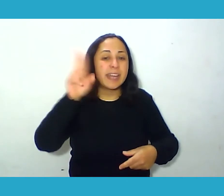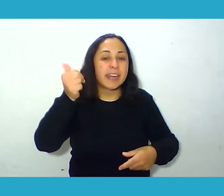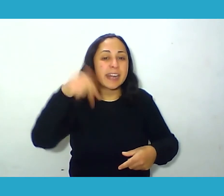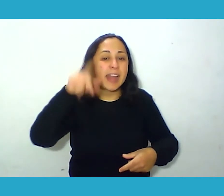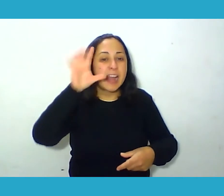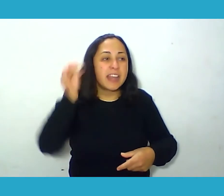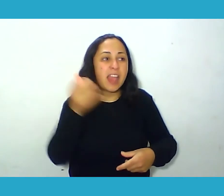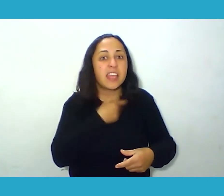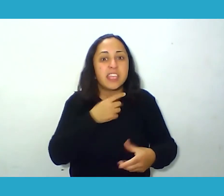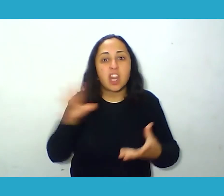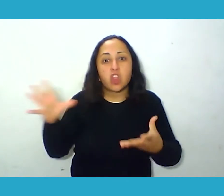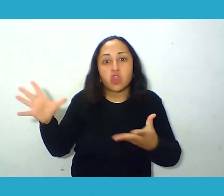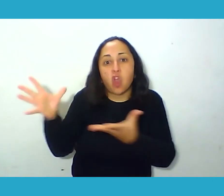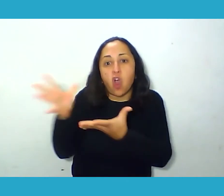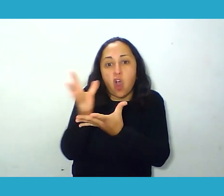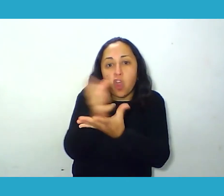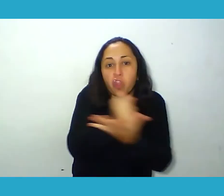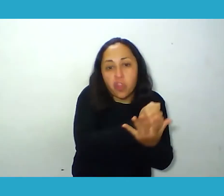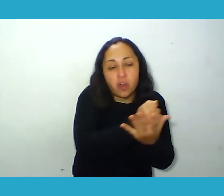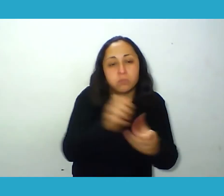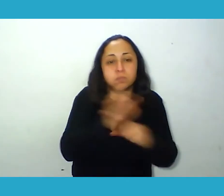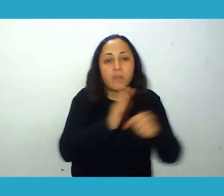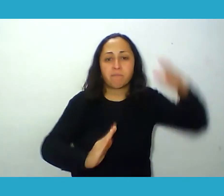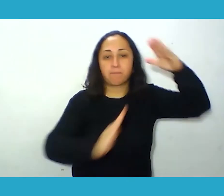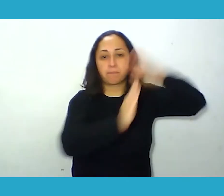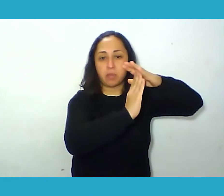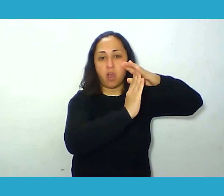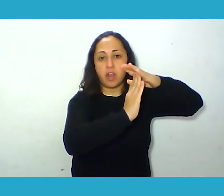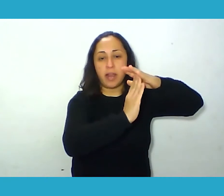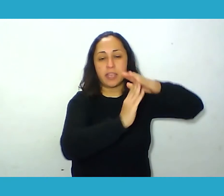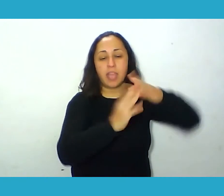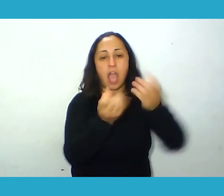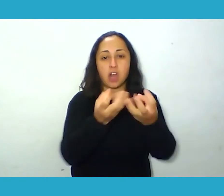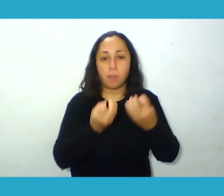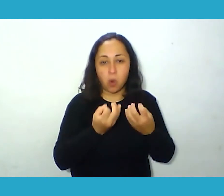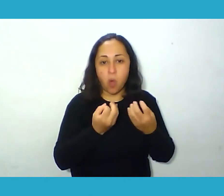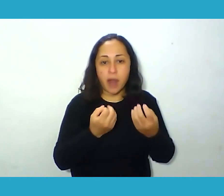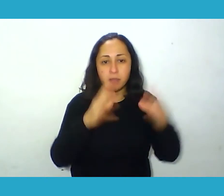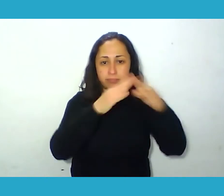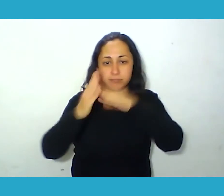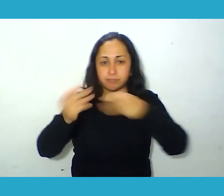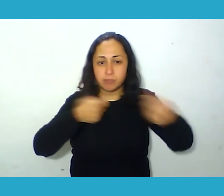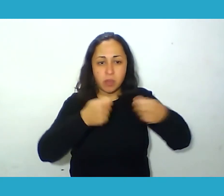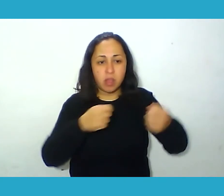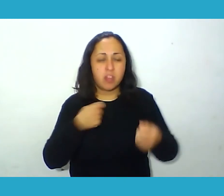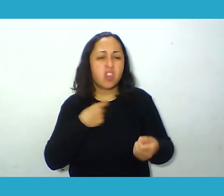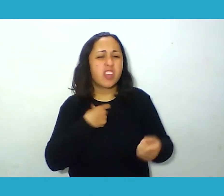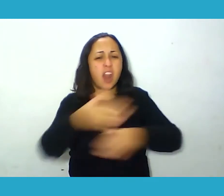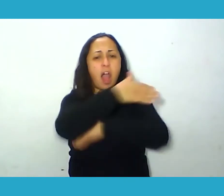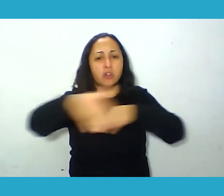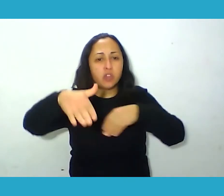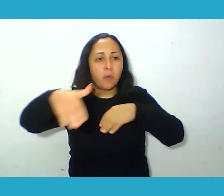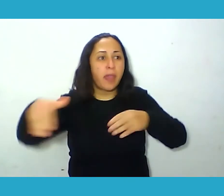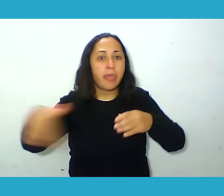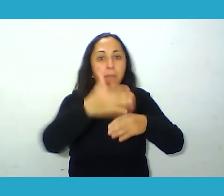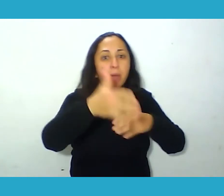se quiere quedar con todo, que conforman la oligarquía agropecuaria e inmobiliaria. No quieren hacer una autovía que llegue al Pacífico para